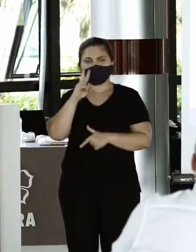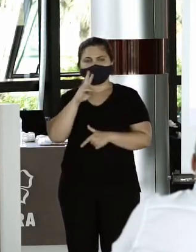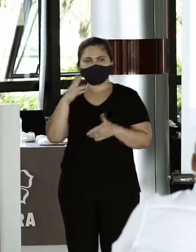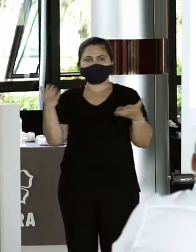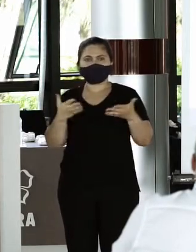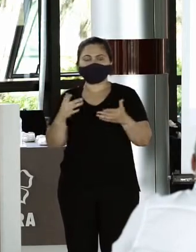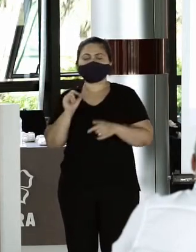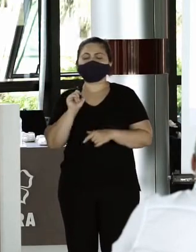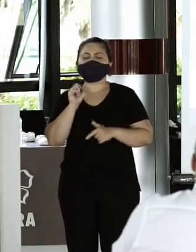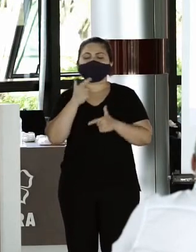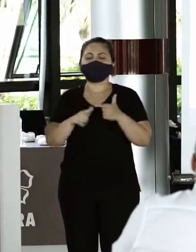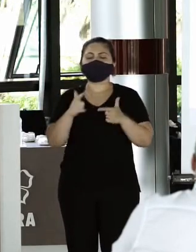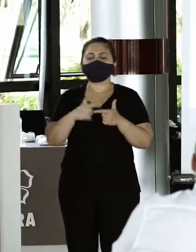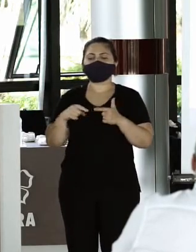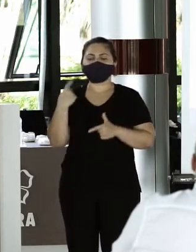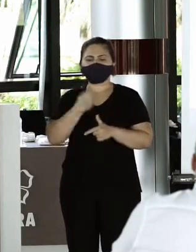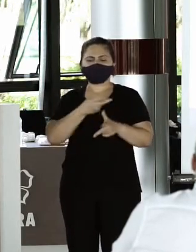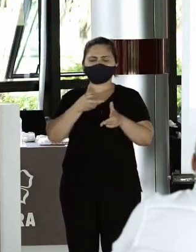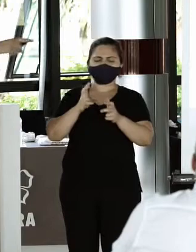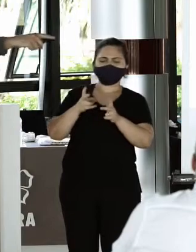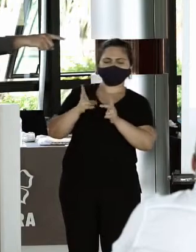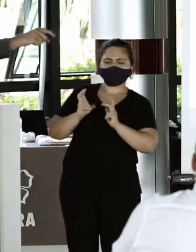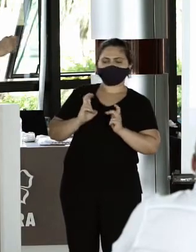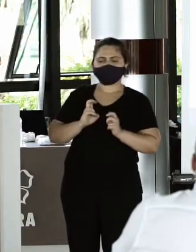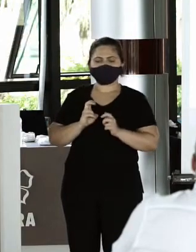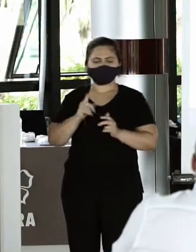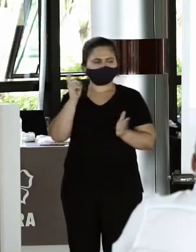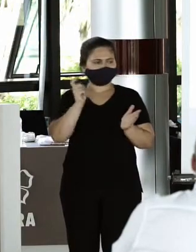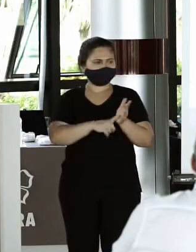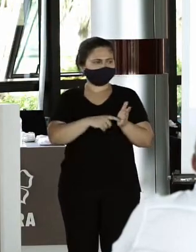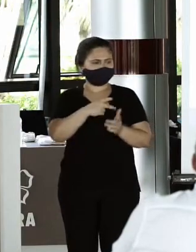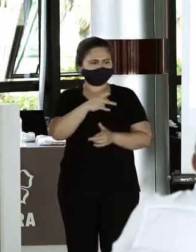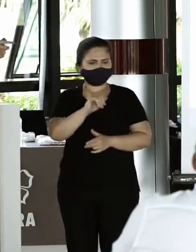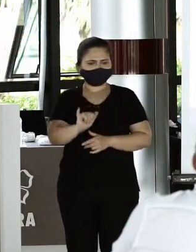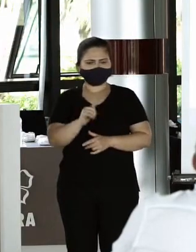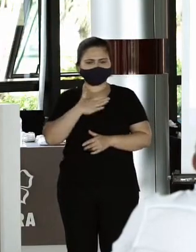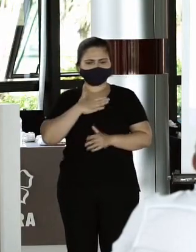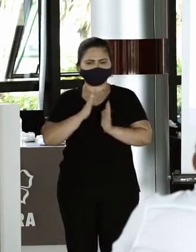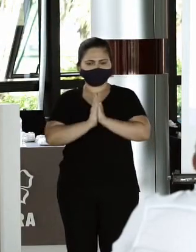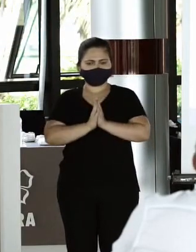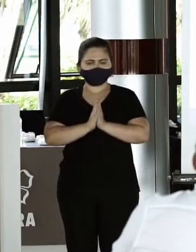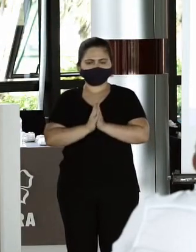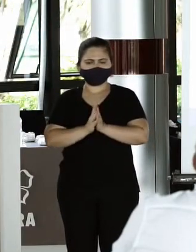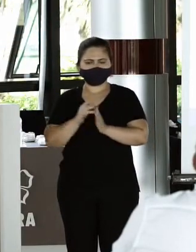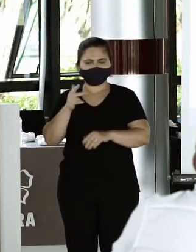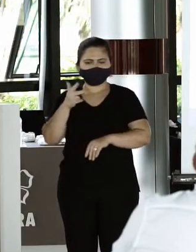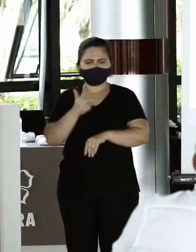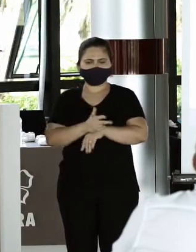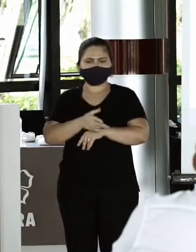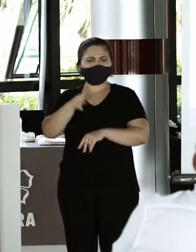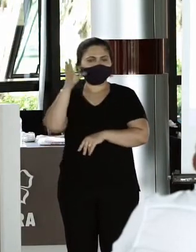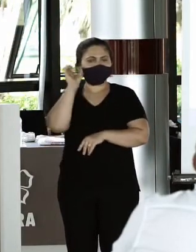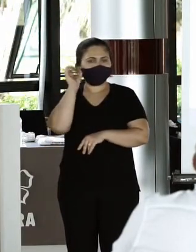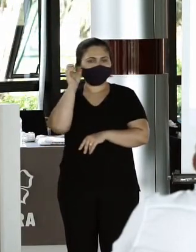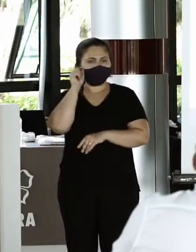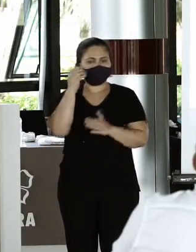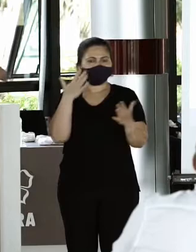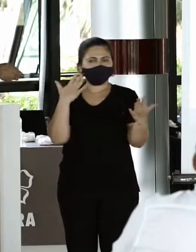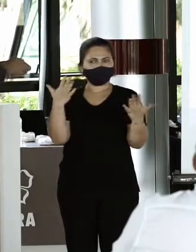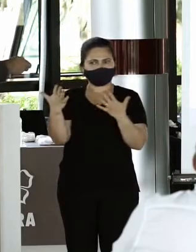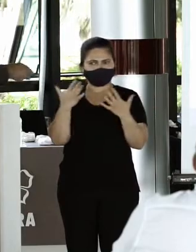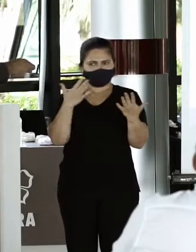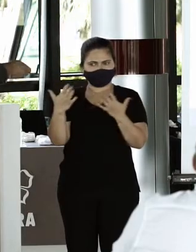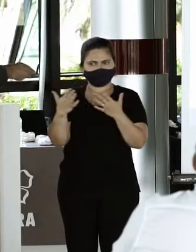agora quais são os problemas que nós identificamos. Você aperta o play para mim, por favor, em cima do vídeo. Pessoal, escutem,